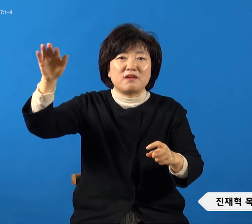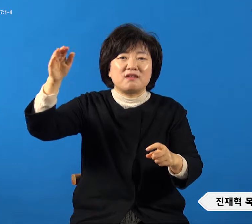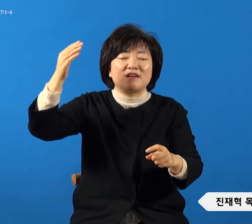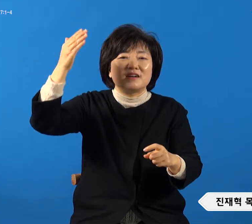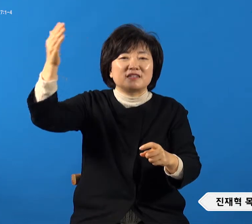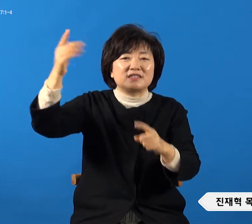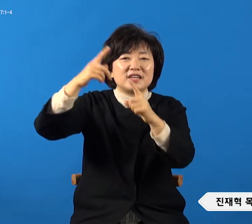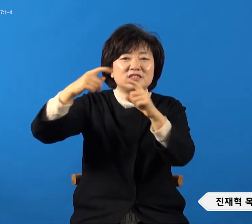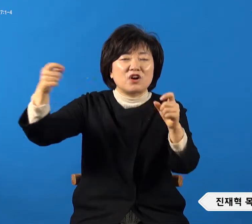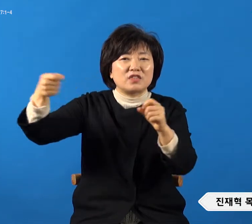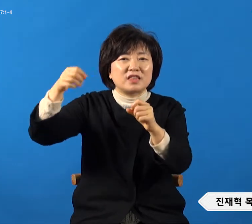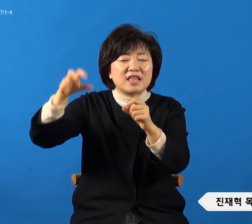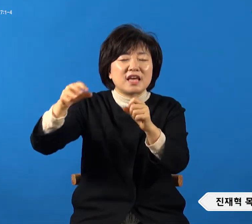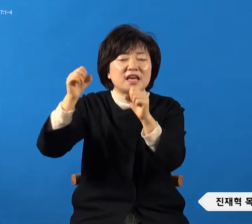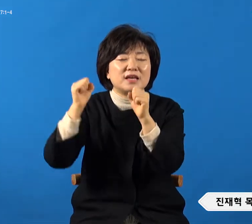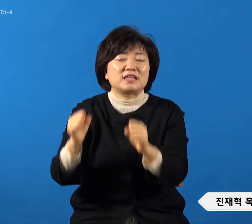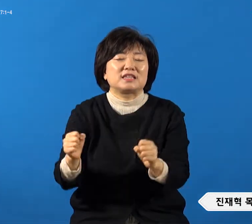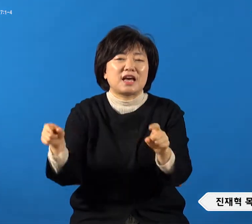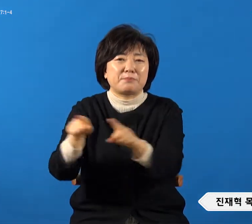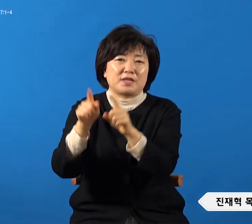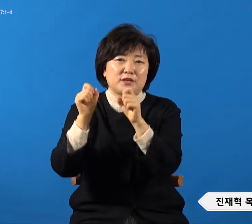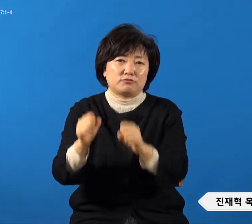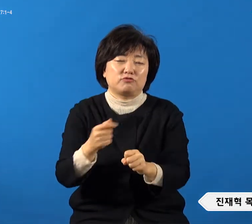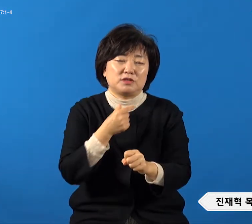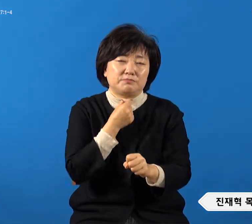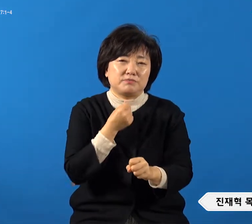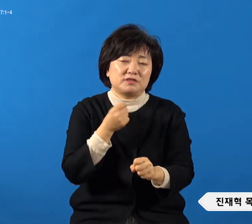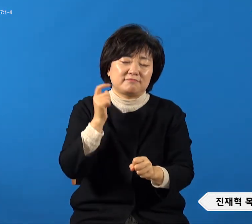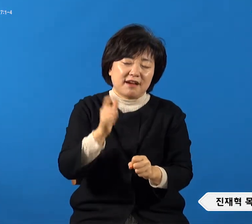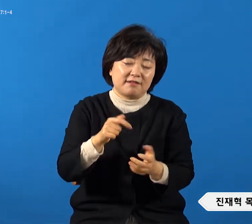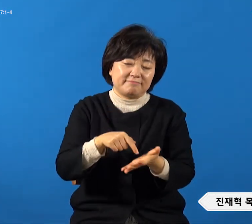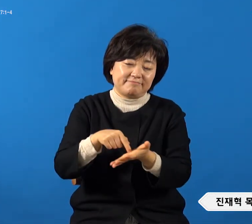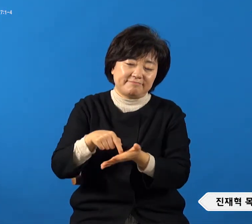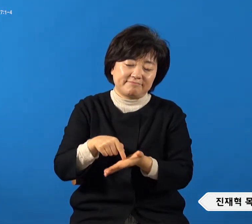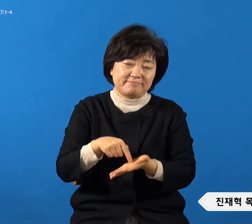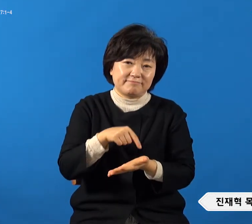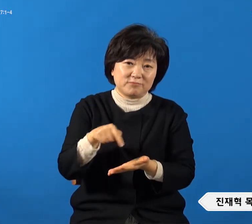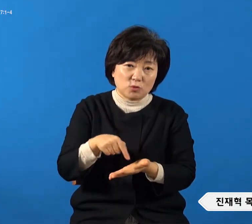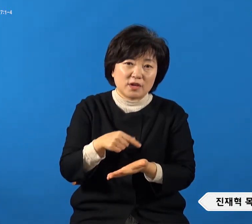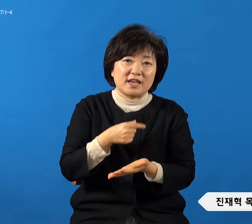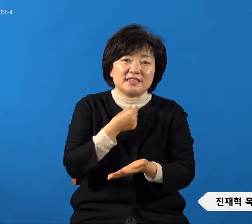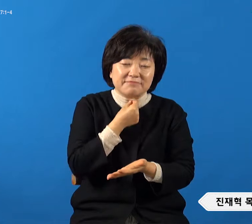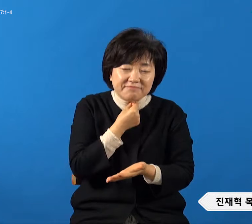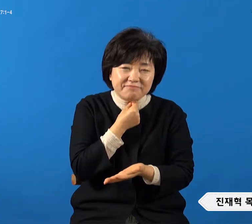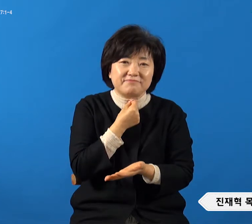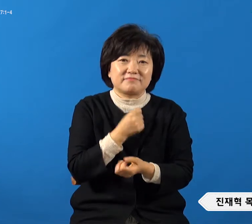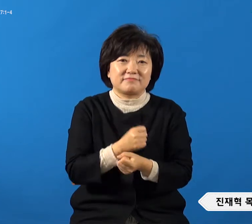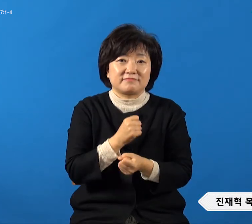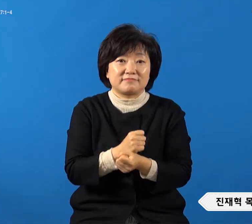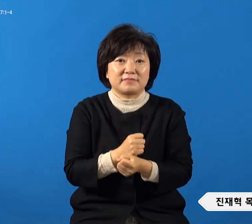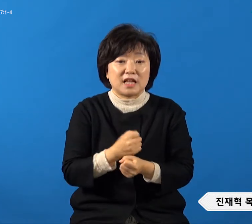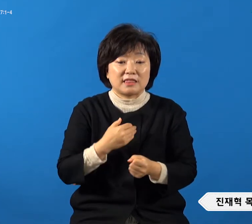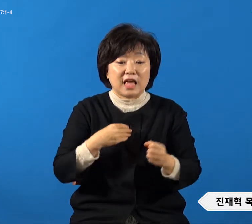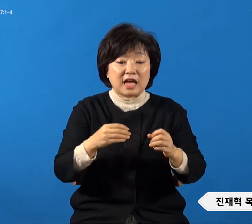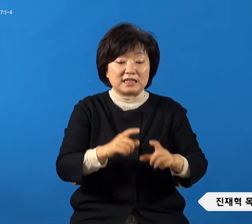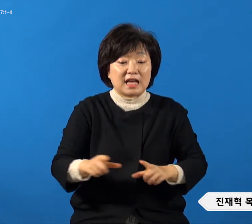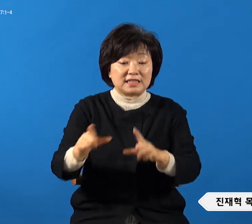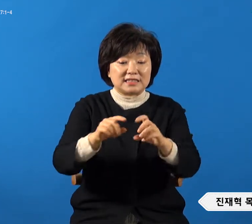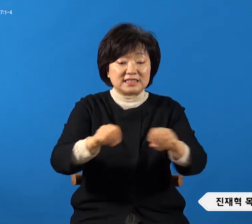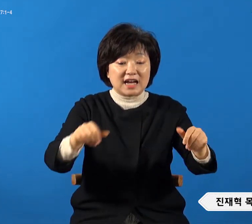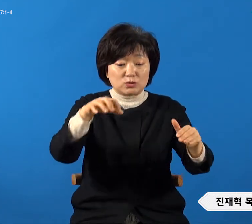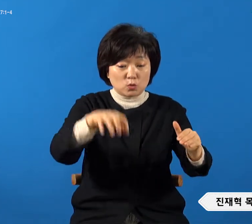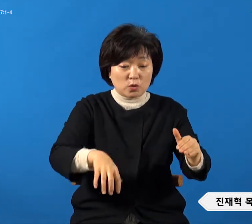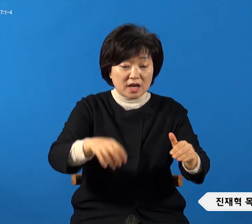그의 전에 함께 있고 싶은 간절한 고독의 영성 가운데 그는 고백합니다. 내가 사는 이 땅